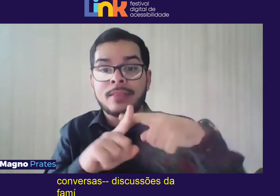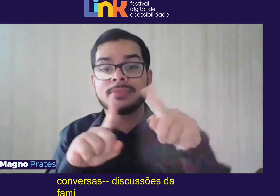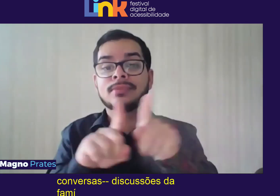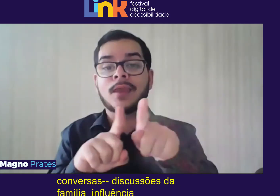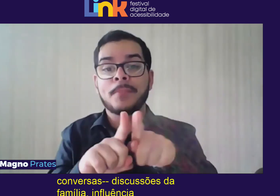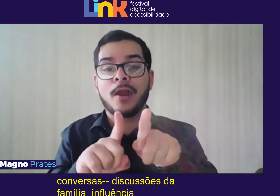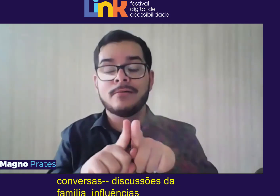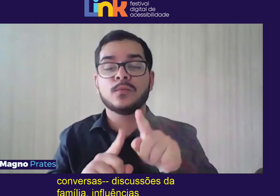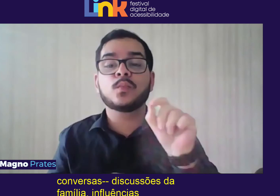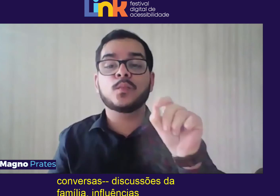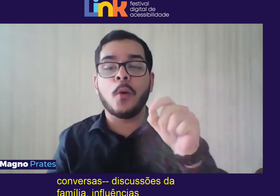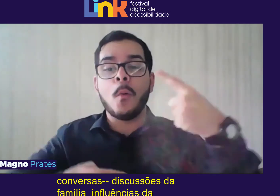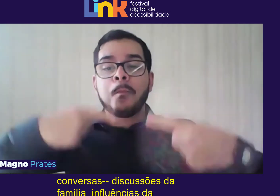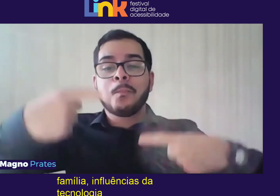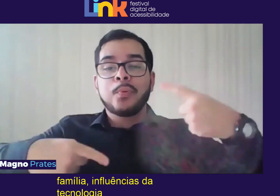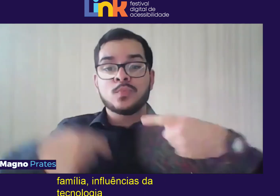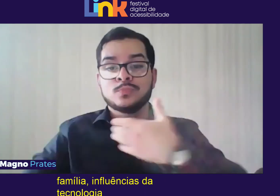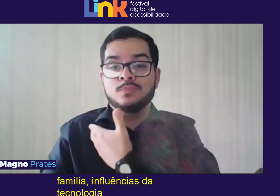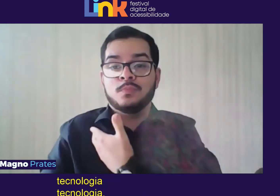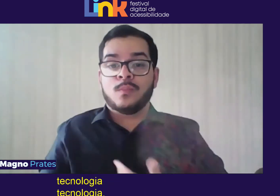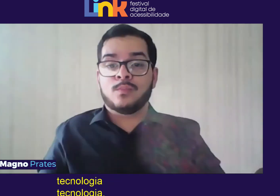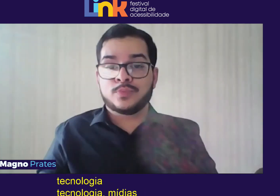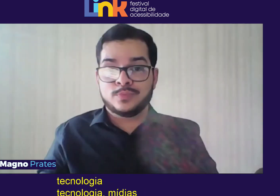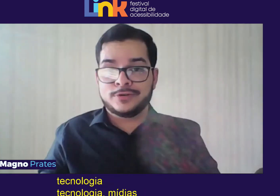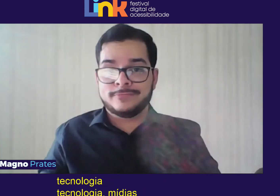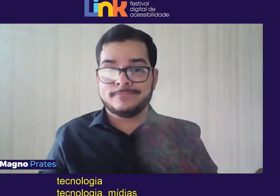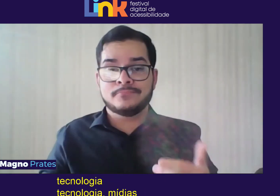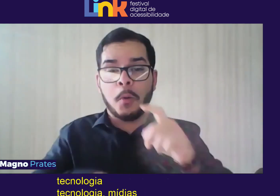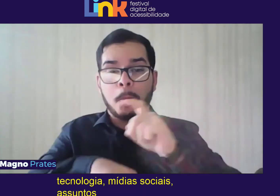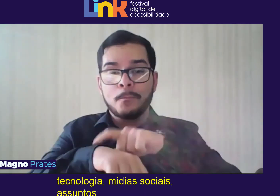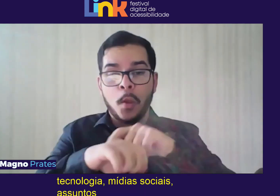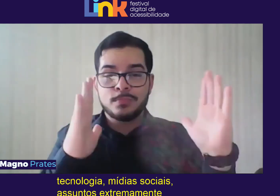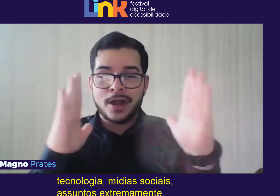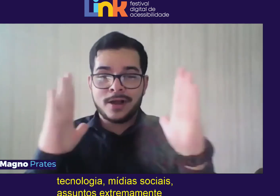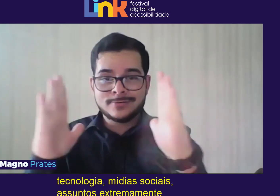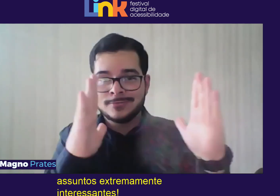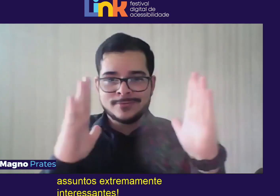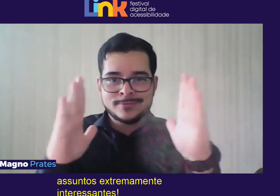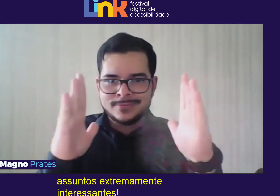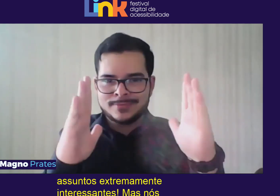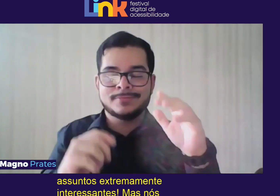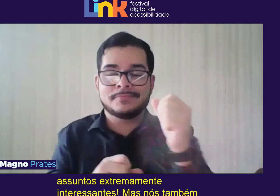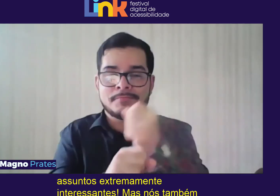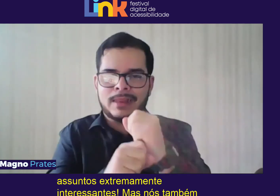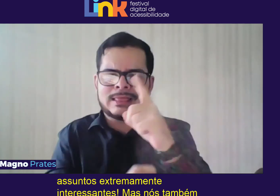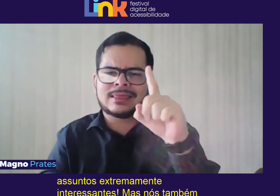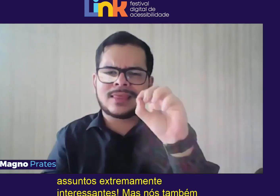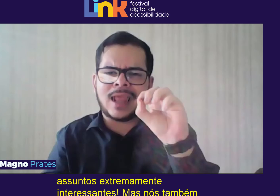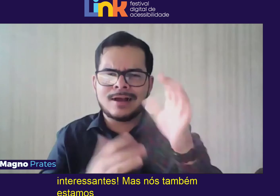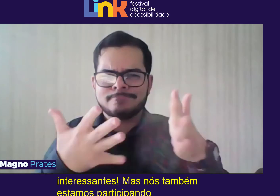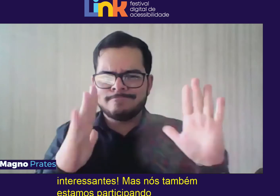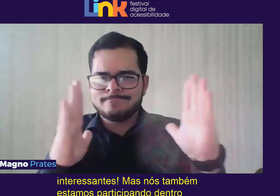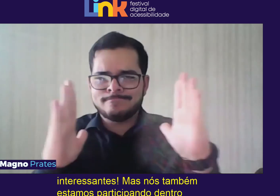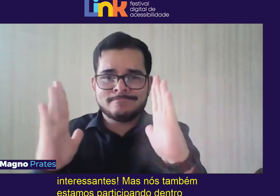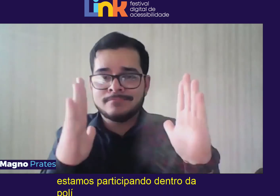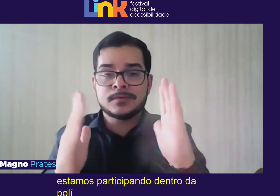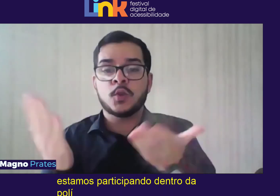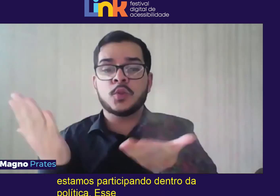assuntos extremamente interessantes. Mas nós também estamos participando dentro da política. Esse é o momento onde a gente está, há mais ou